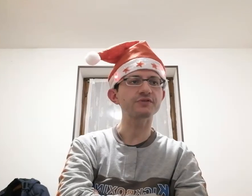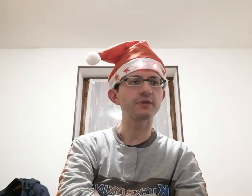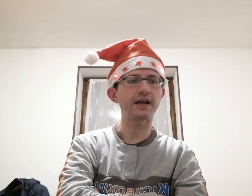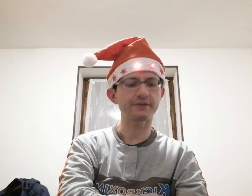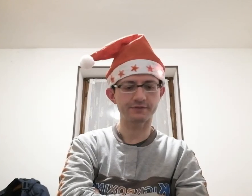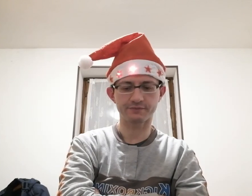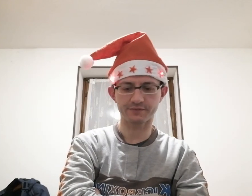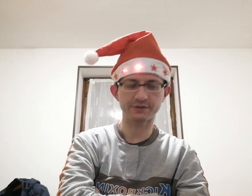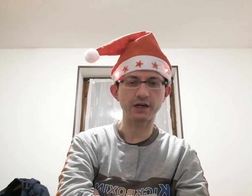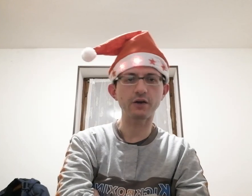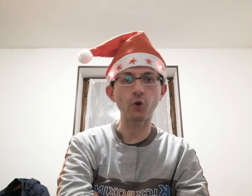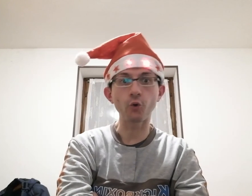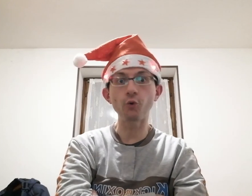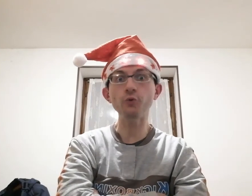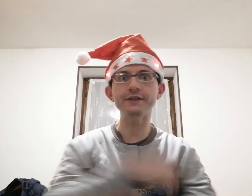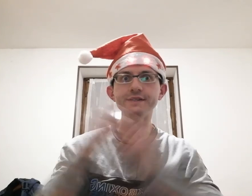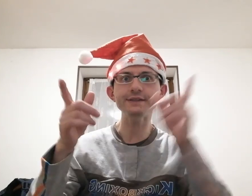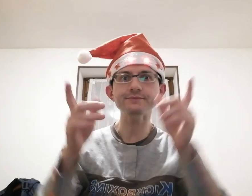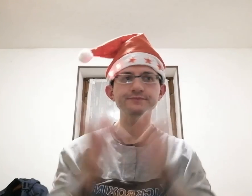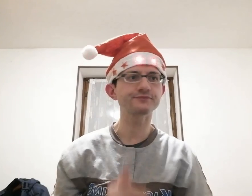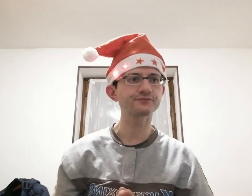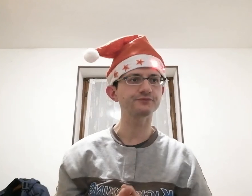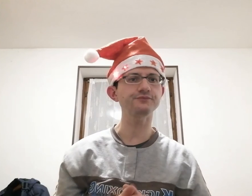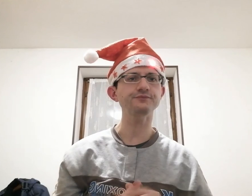Prossimo live sarà lunedì.